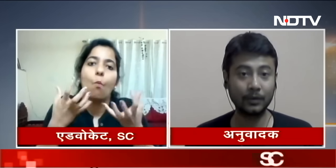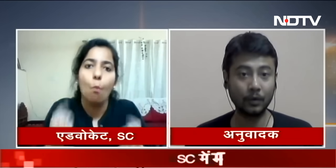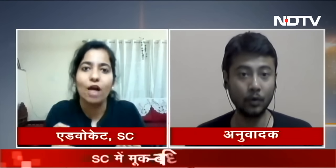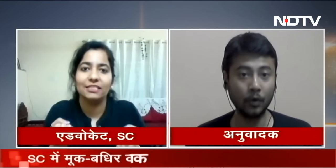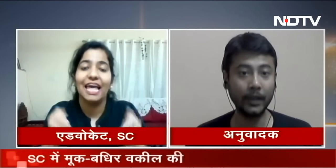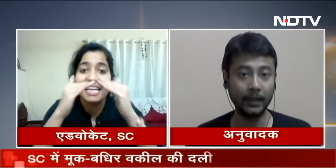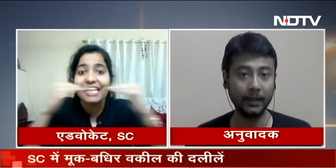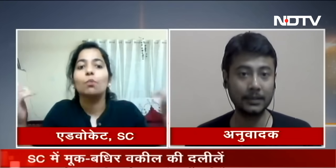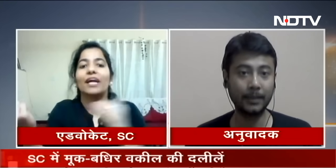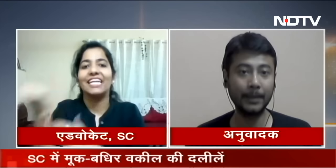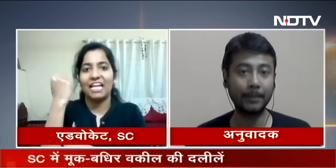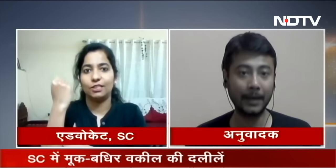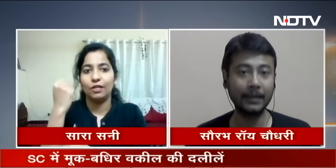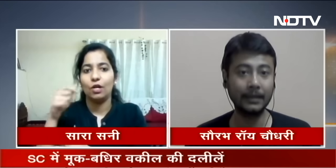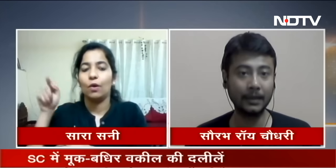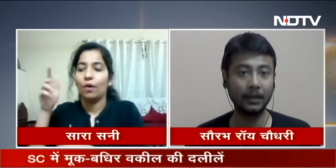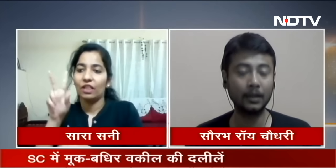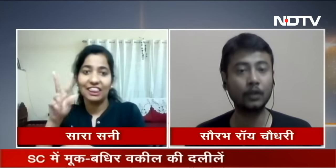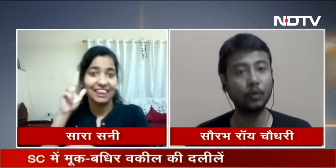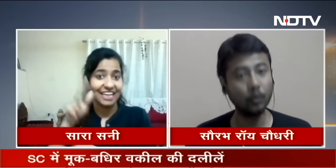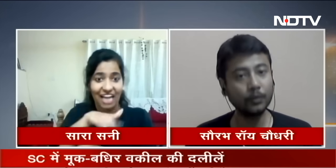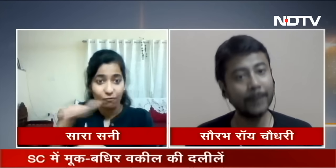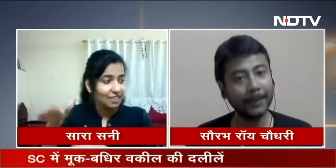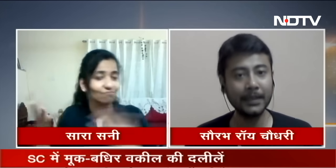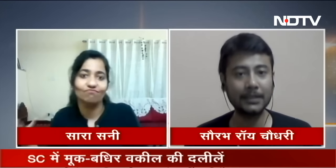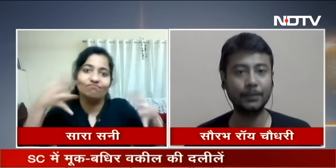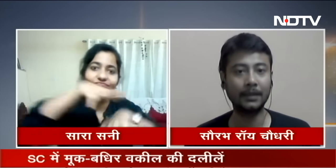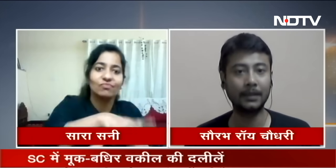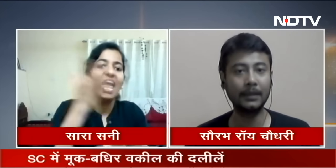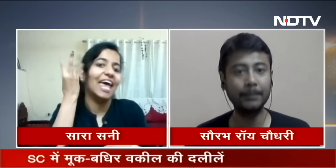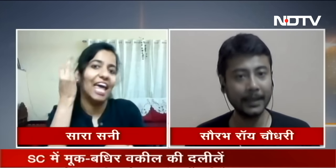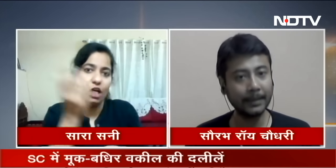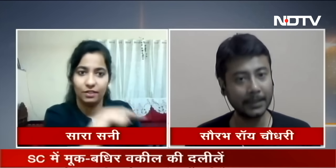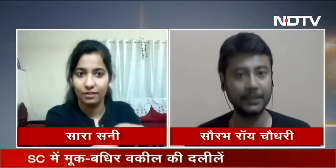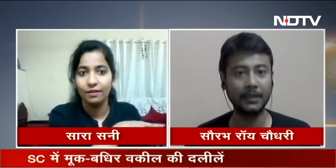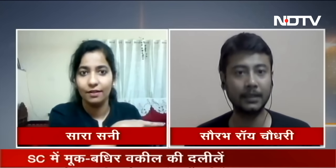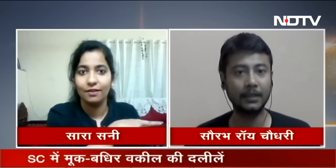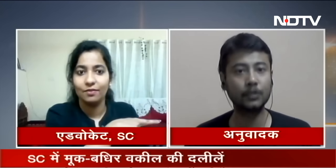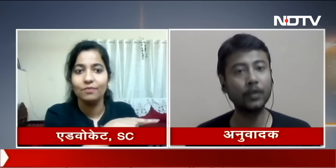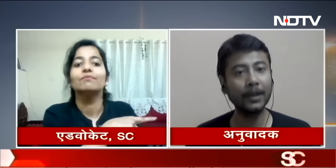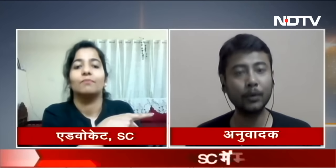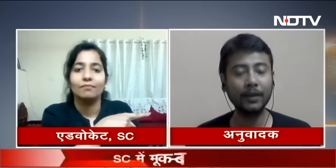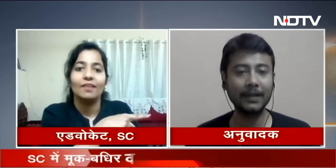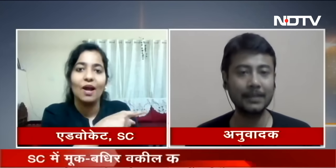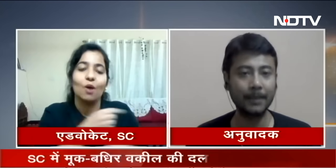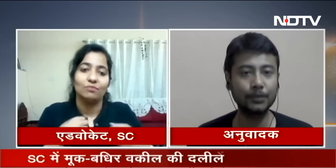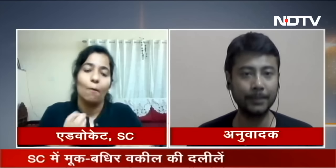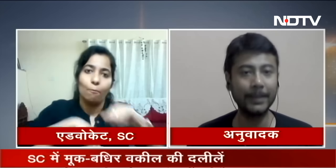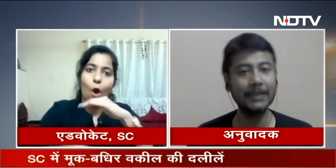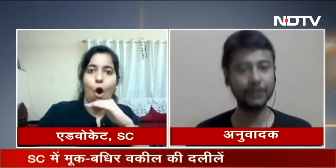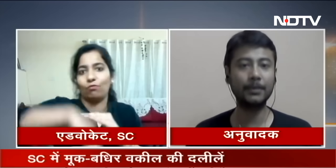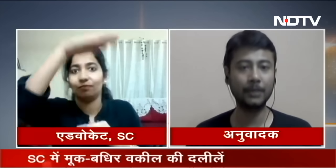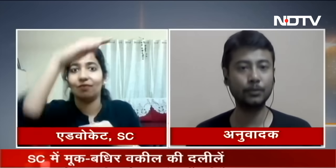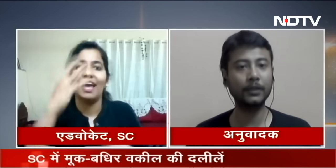तो उन्होंने जब हमें बड़ा किया तो उनमें भी ये जज्बा था कि मेरे बच्चे सुनने बोलने वाले समाज में,